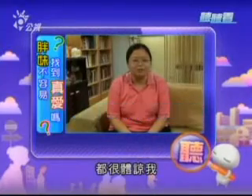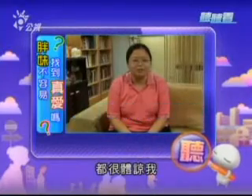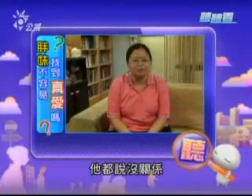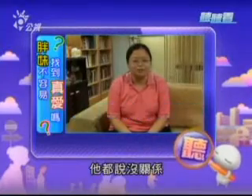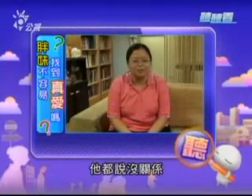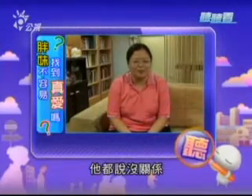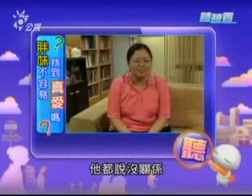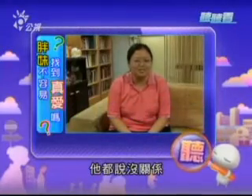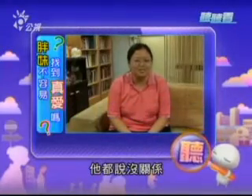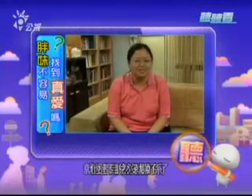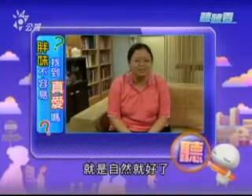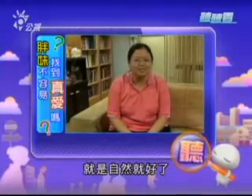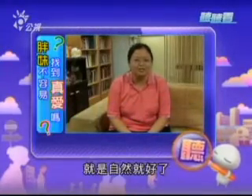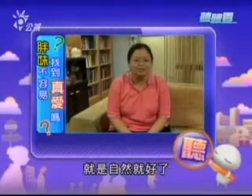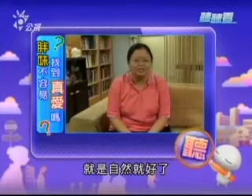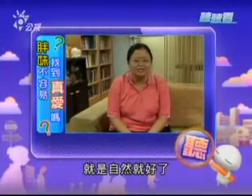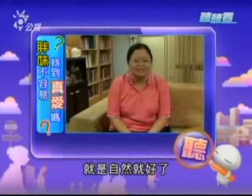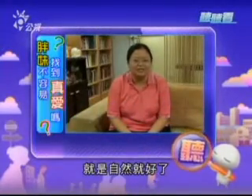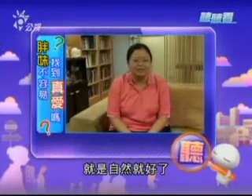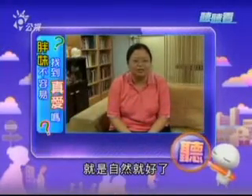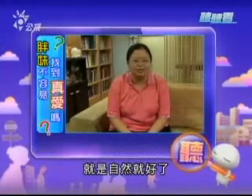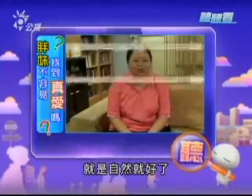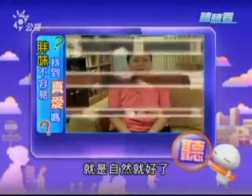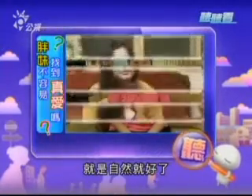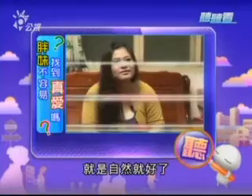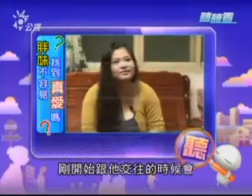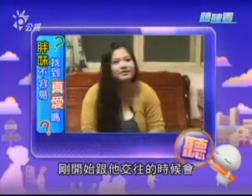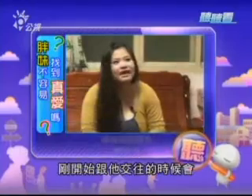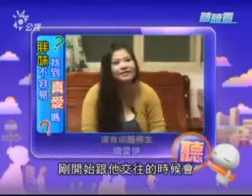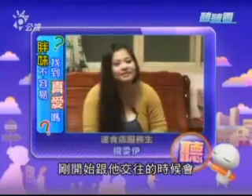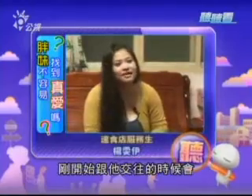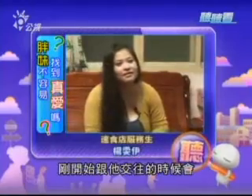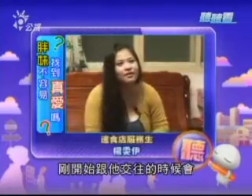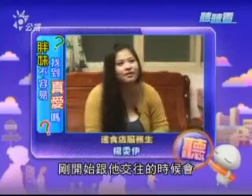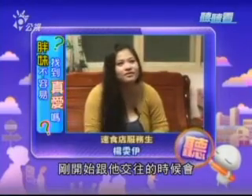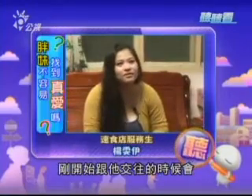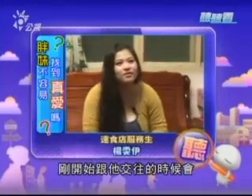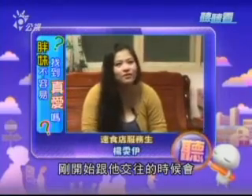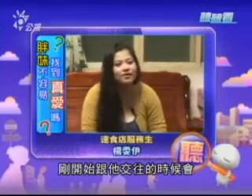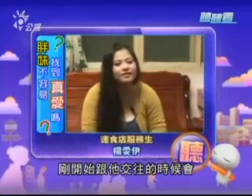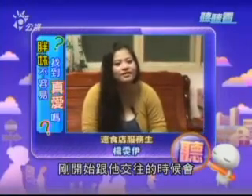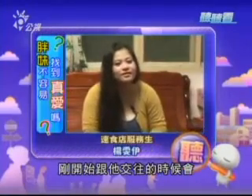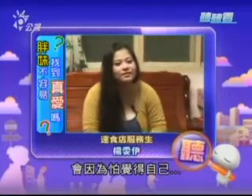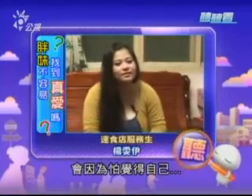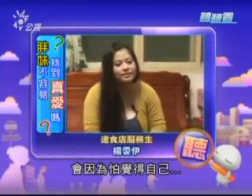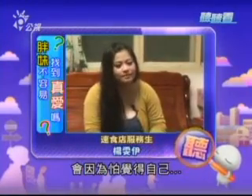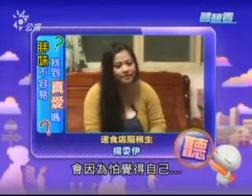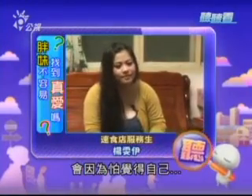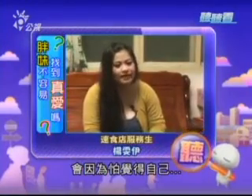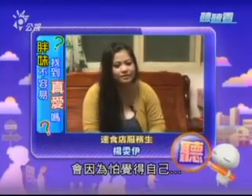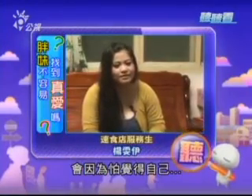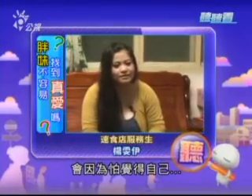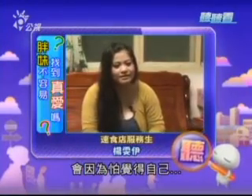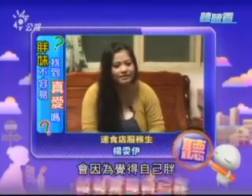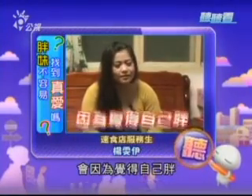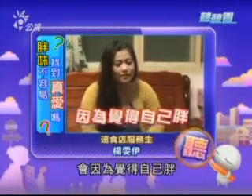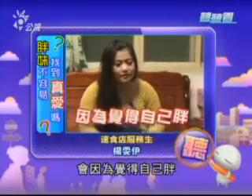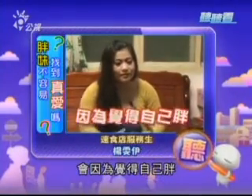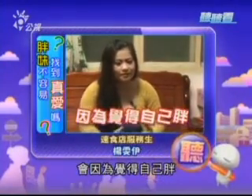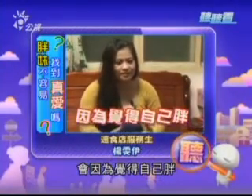他说没关系，就是自然就好了。 刚开始跟他交往的时候会因为怕觉得自己会因为觉得